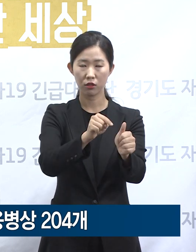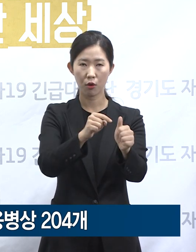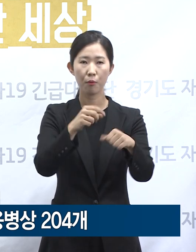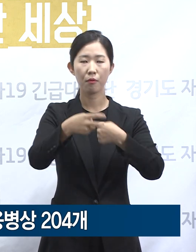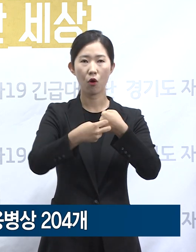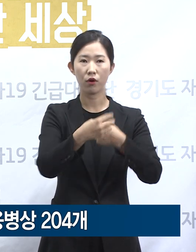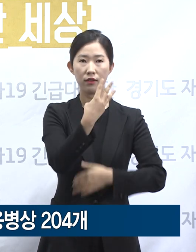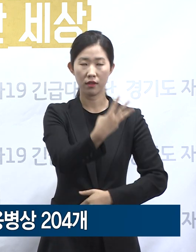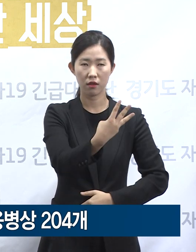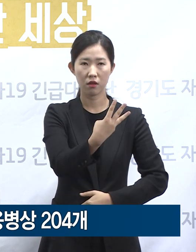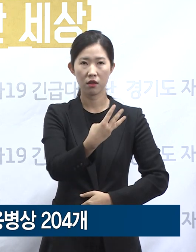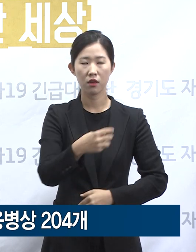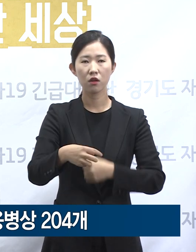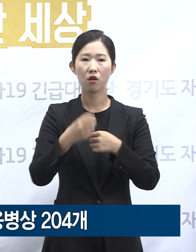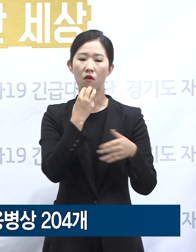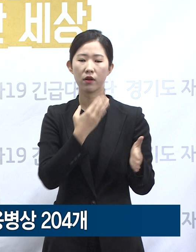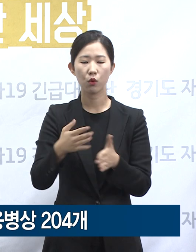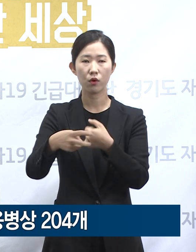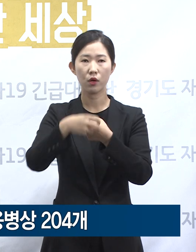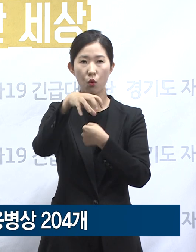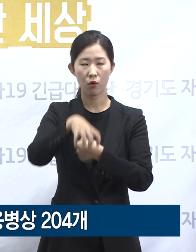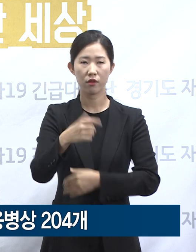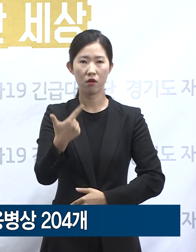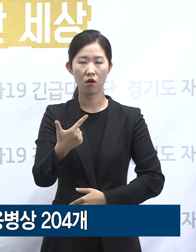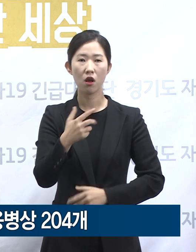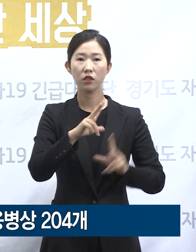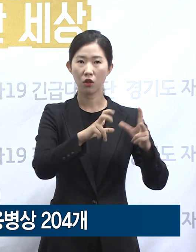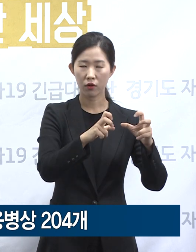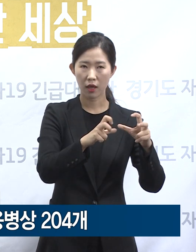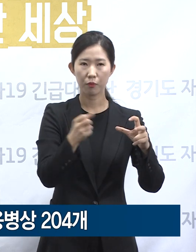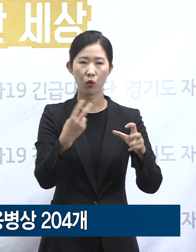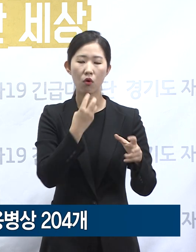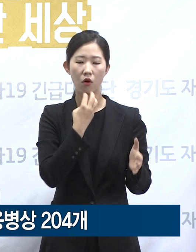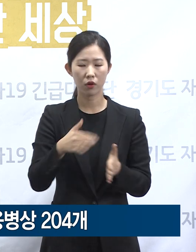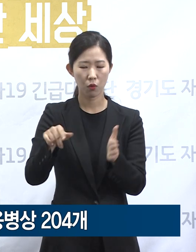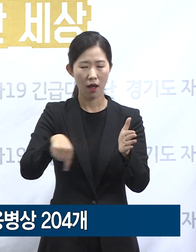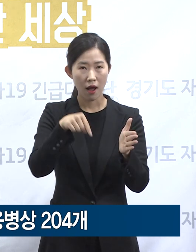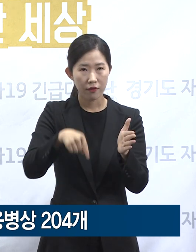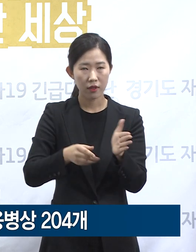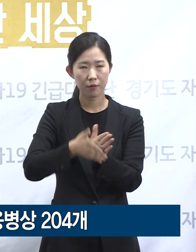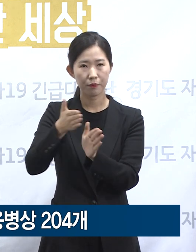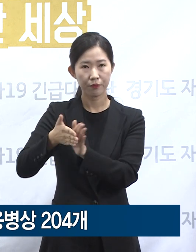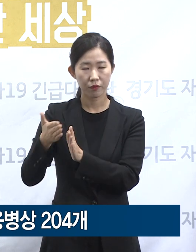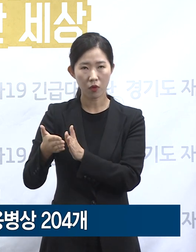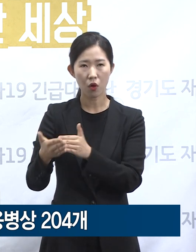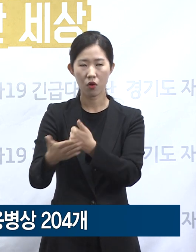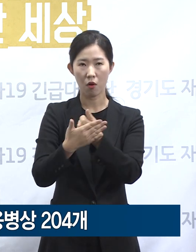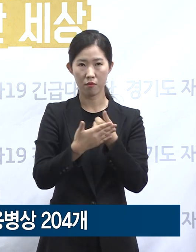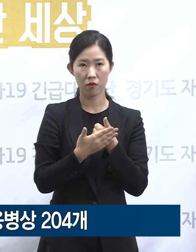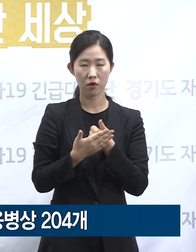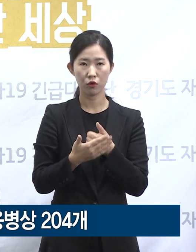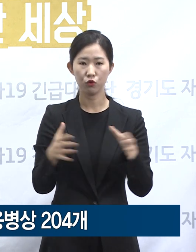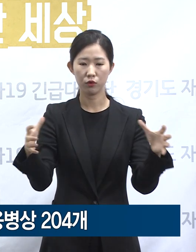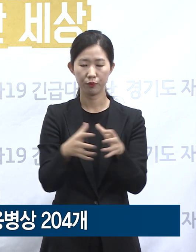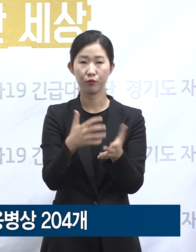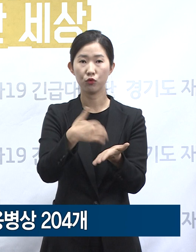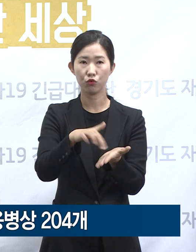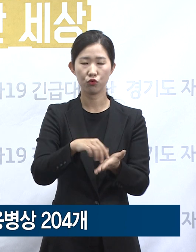3곳, 경기도의료원 6곳, 성남시의료원 및 도내 민간종합병원 6곳의 협력으로 총 16개